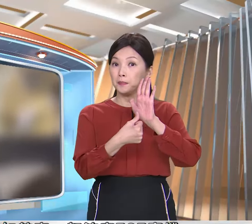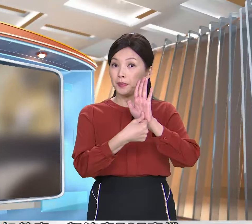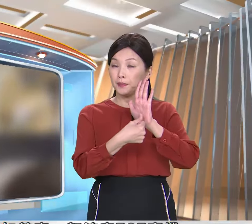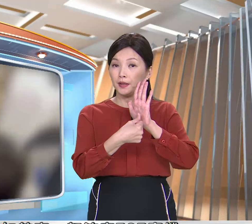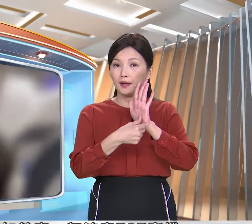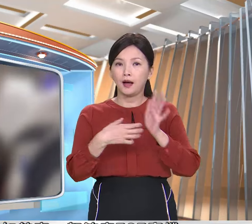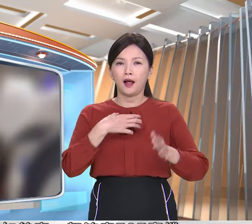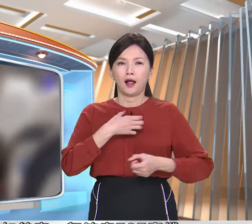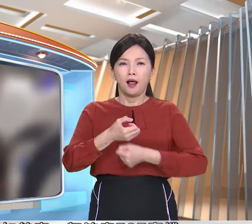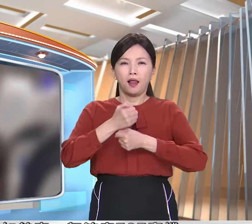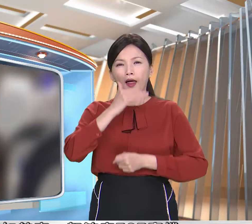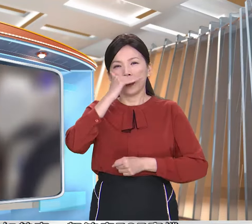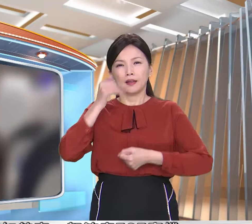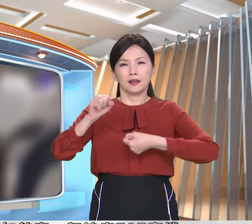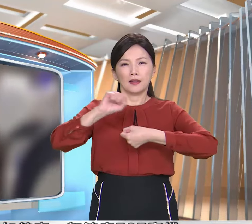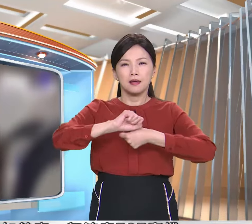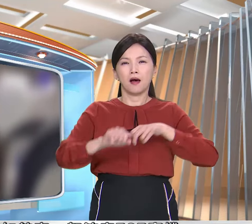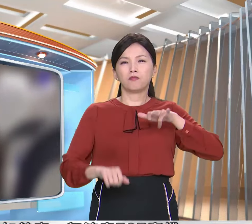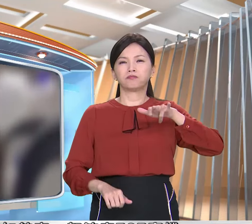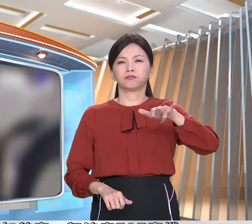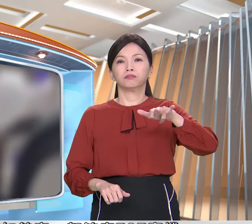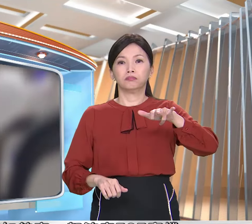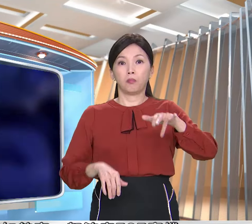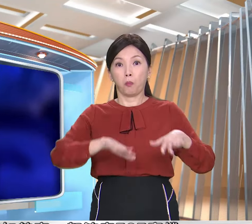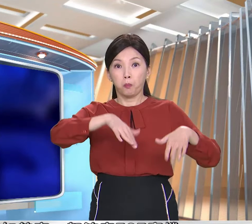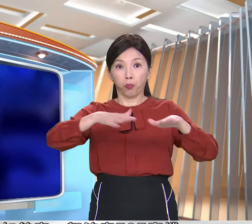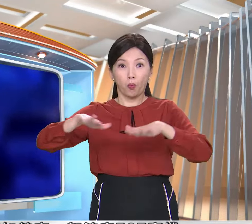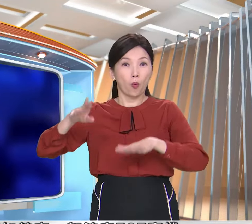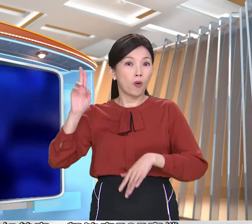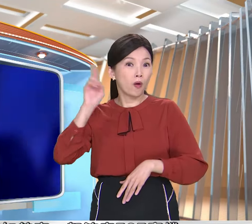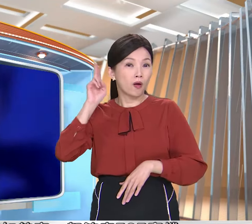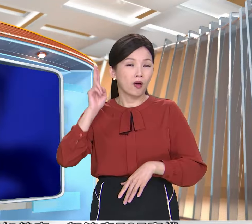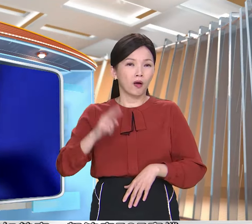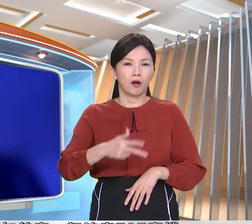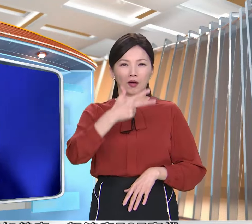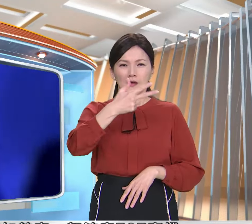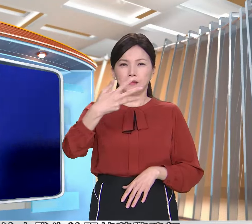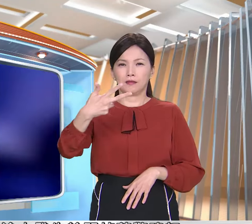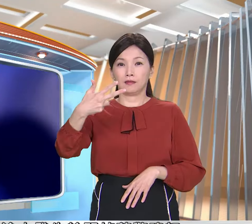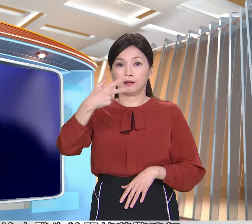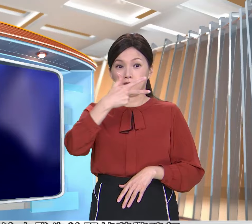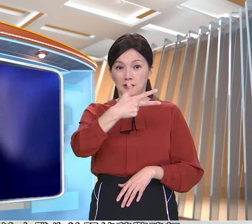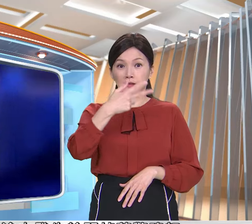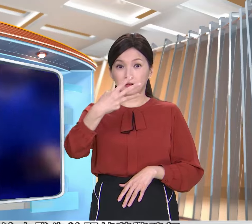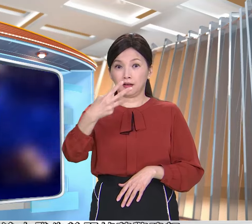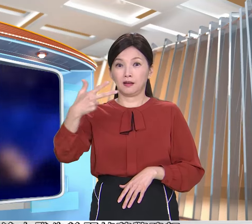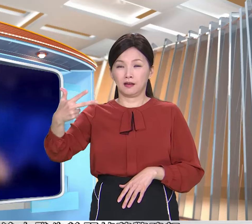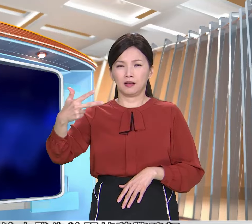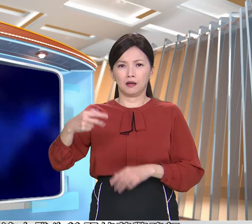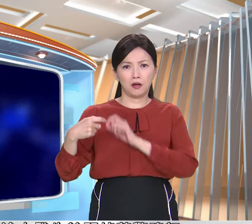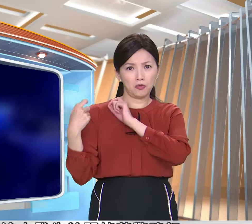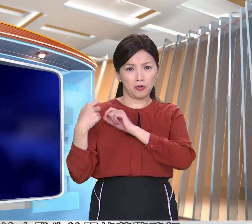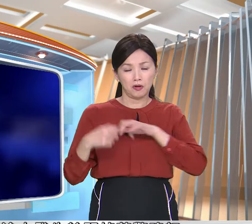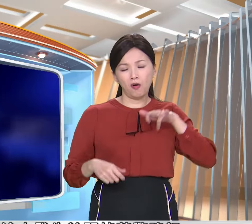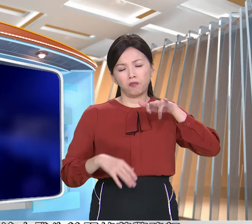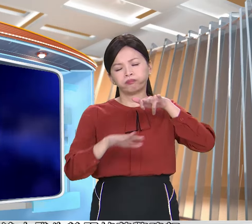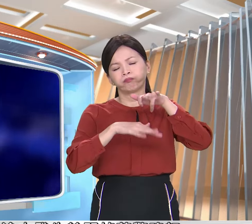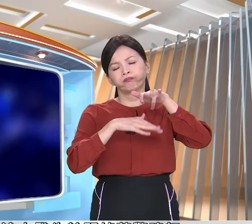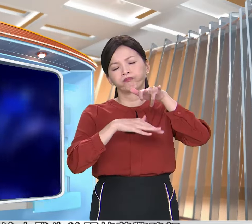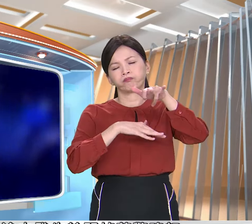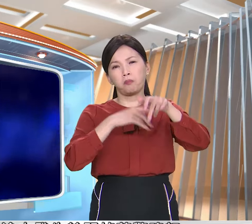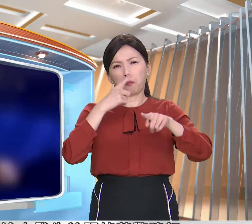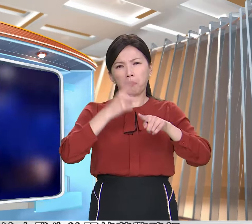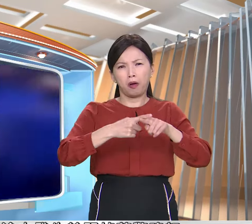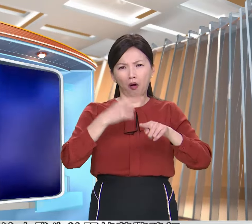美国阿拉斯加航空一架波音737客机日前在飞行途中发生舱